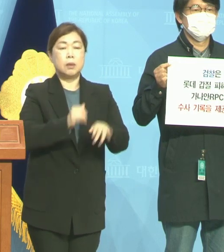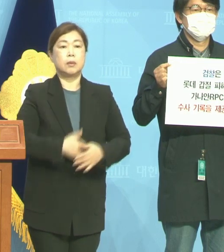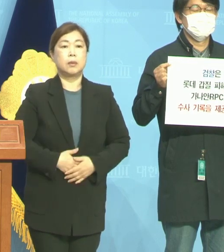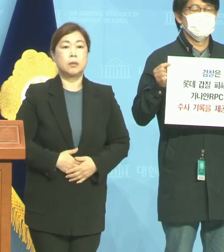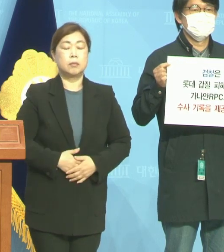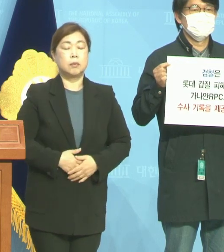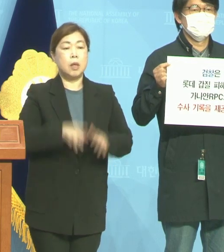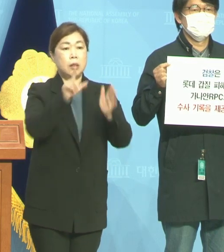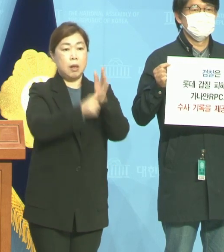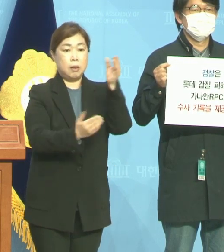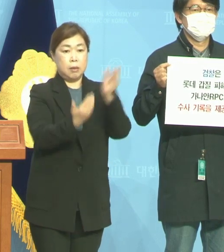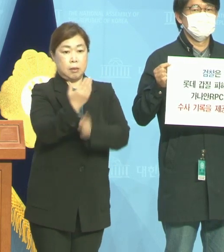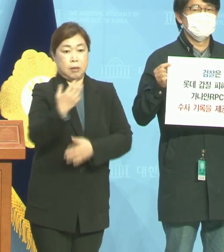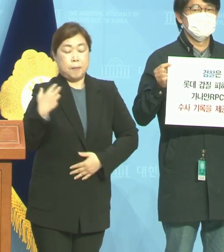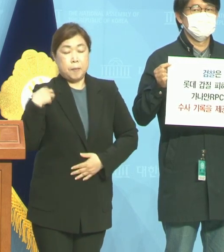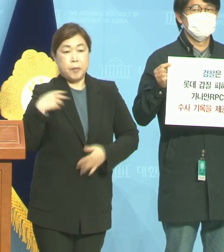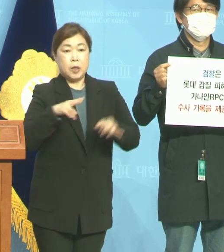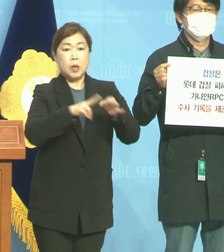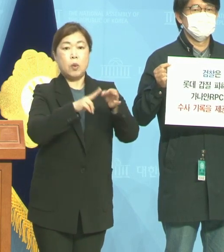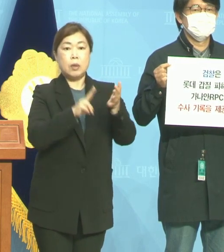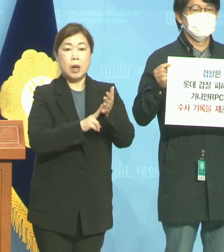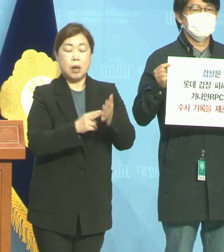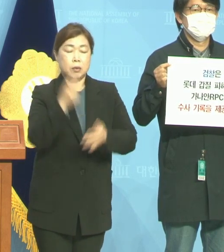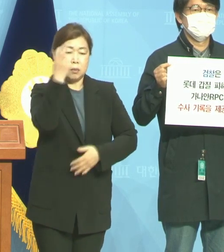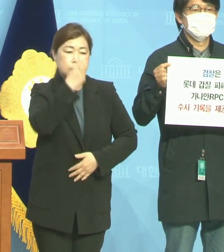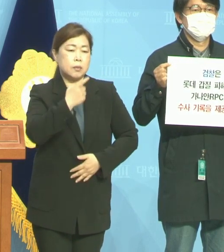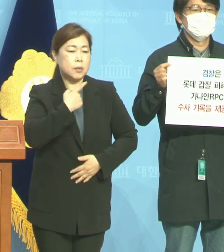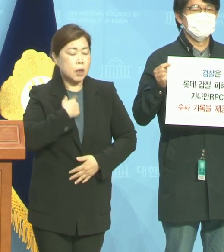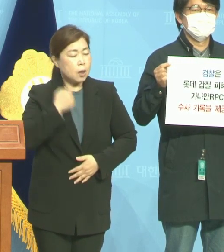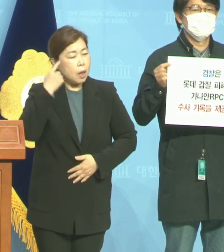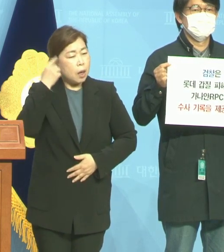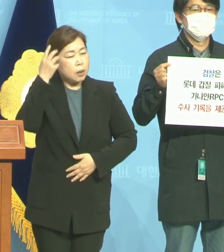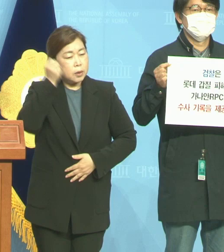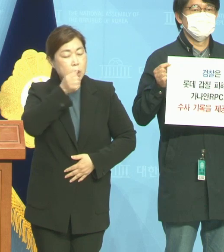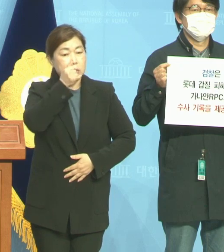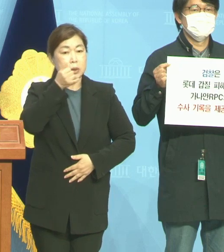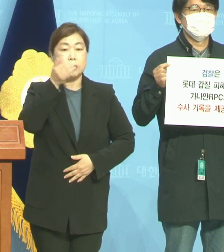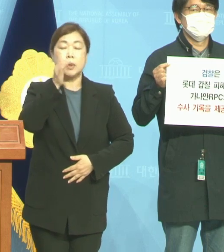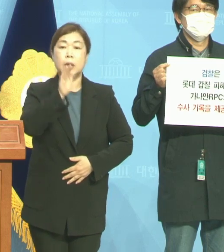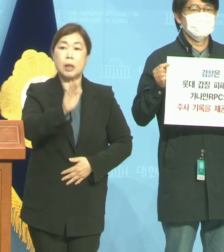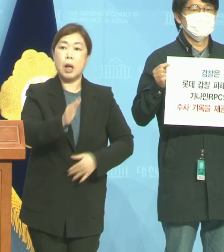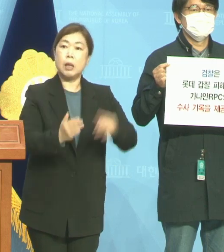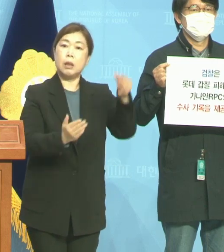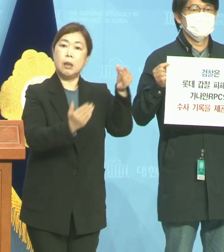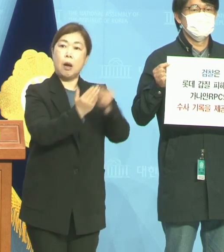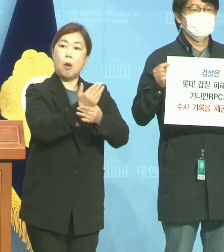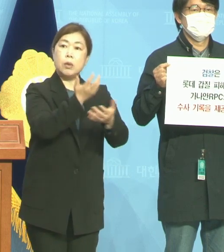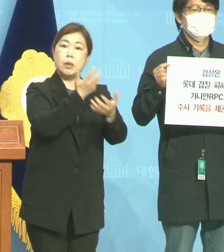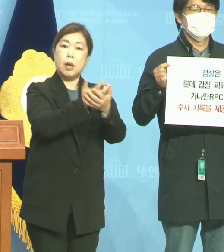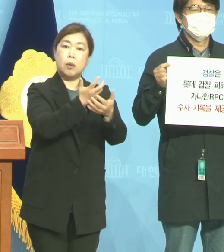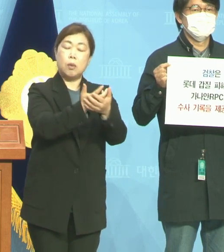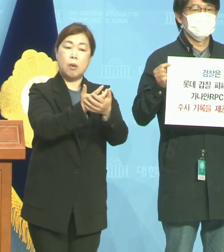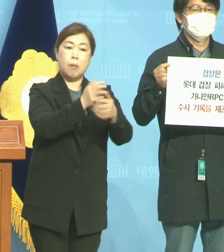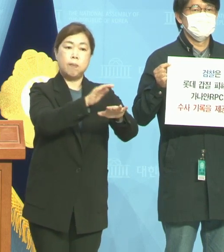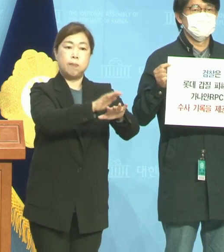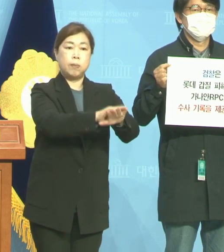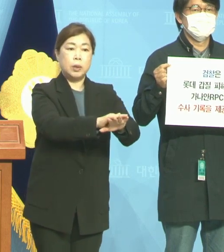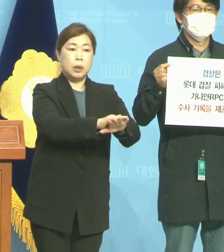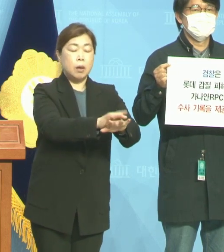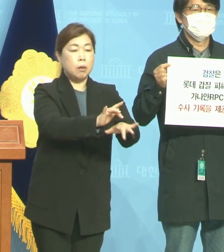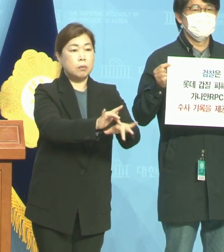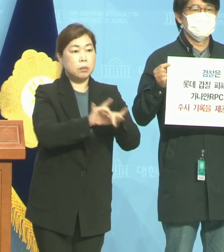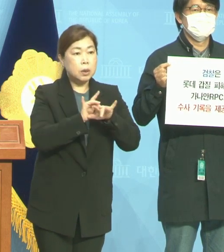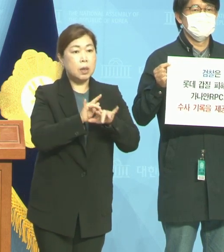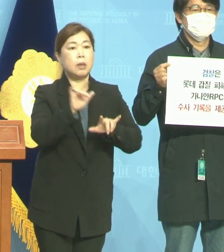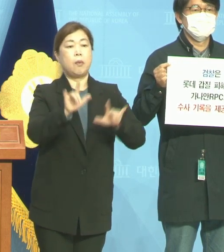사건을 담당했던 형사는 조사는 했던 것은 기억이 나는데 사건 자료는 사라진 상태다